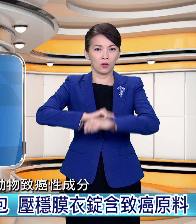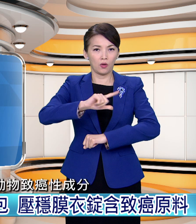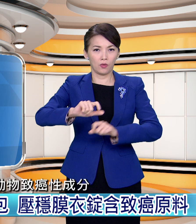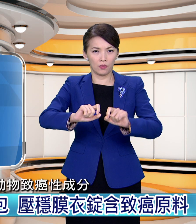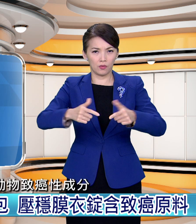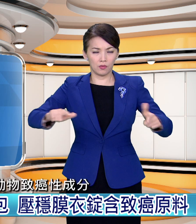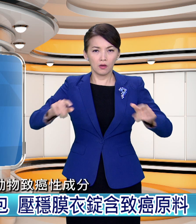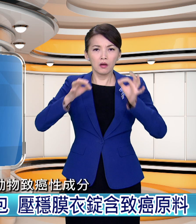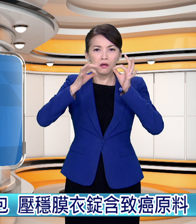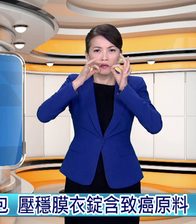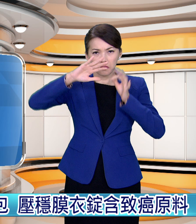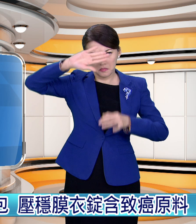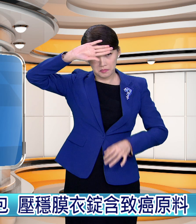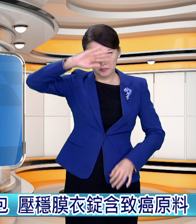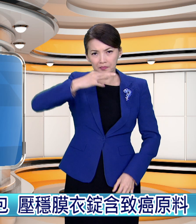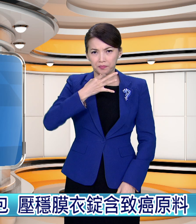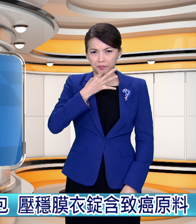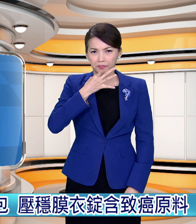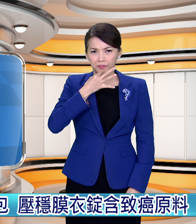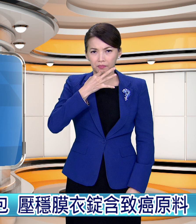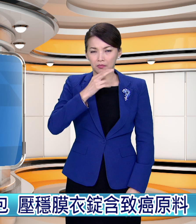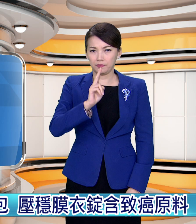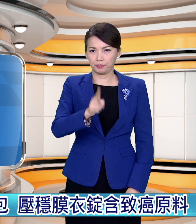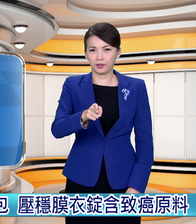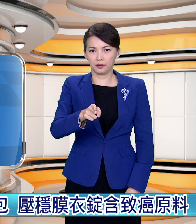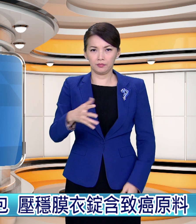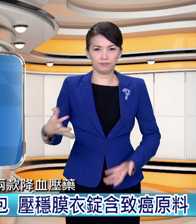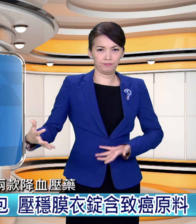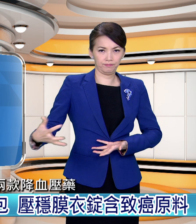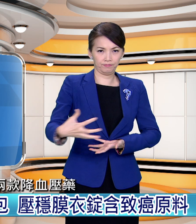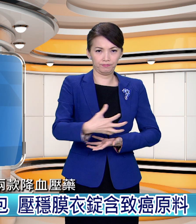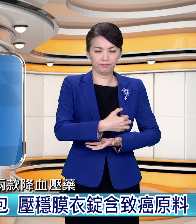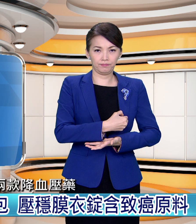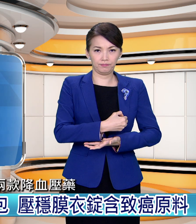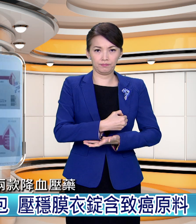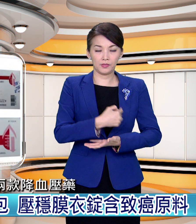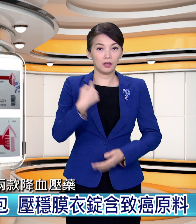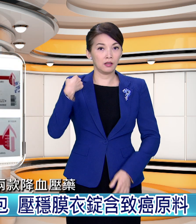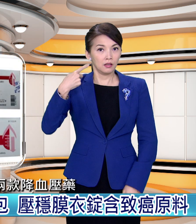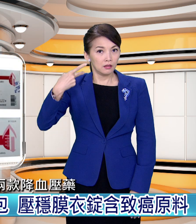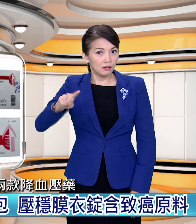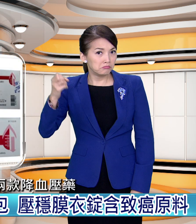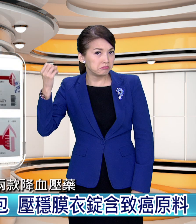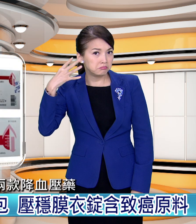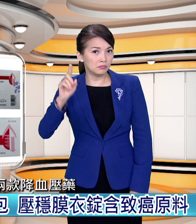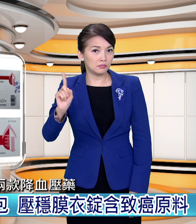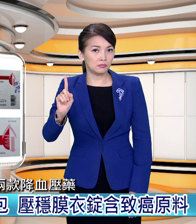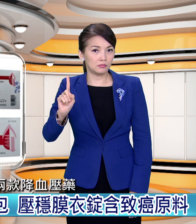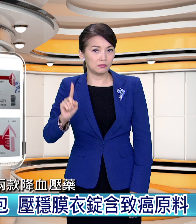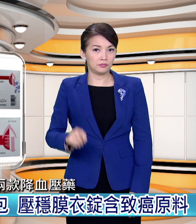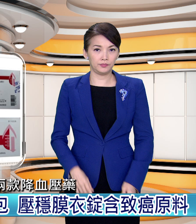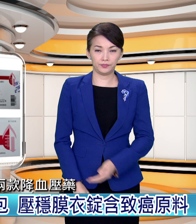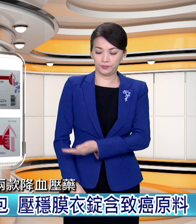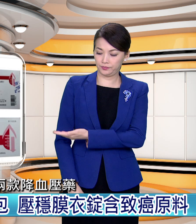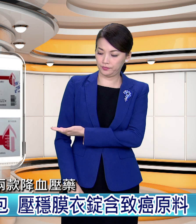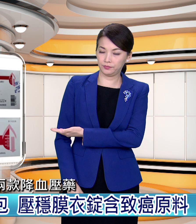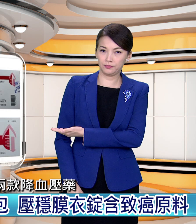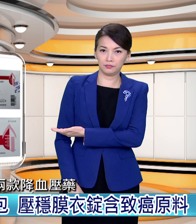分，预防下架之后，在昨天又传出有两款降血压